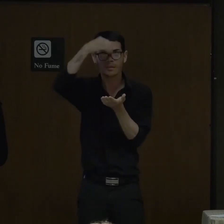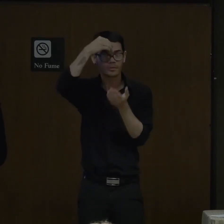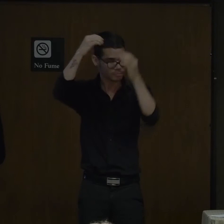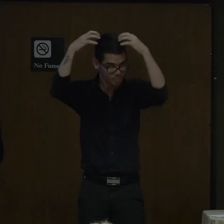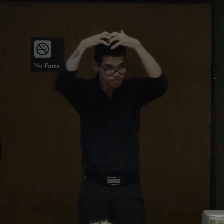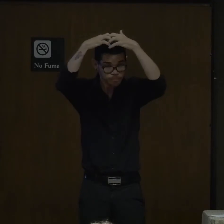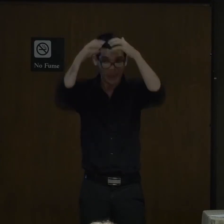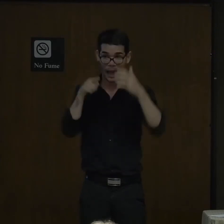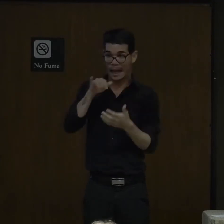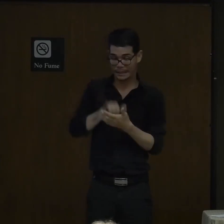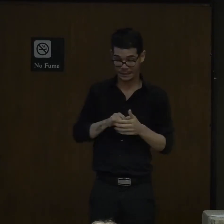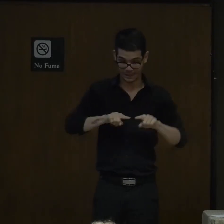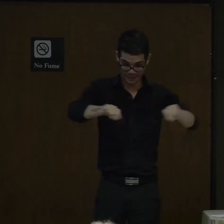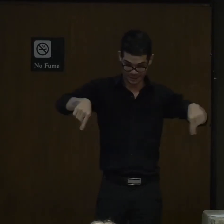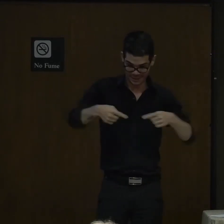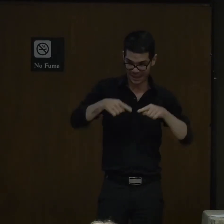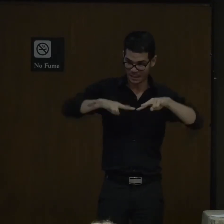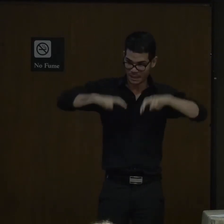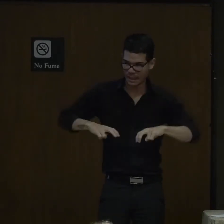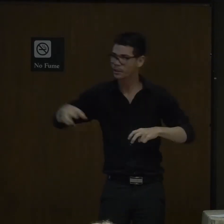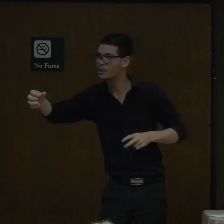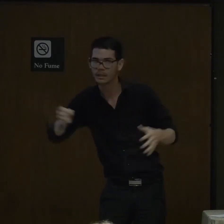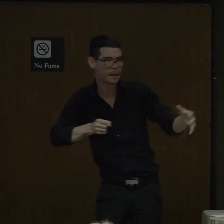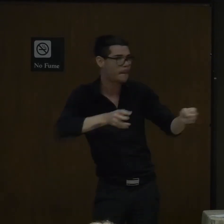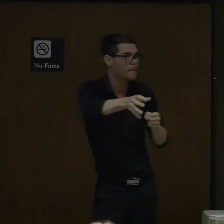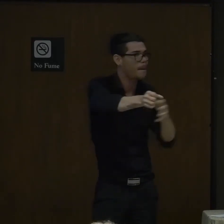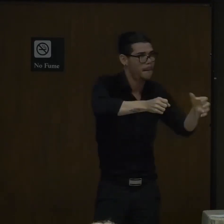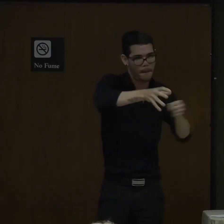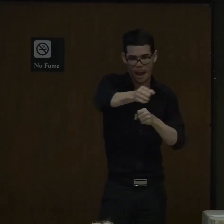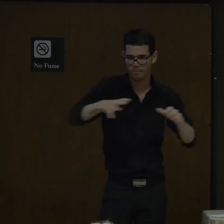decir, juntó a personas que estaban